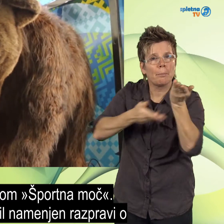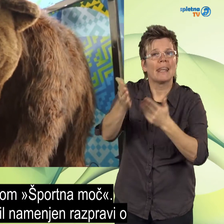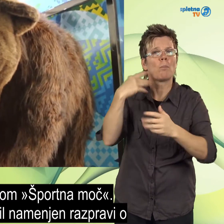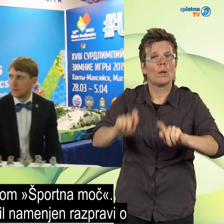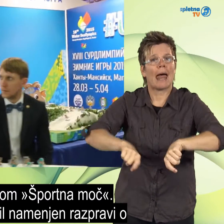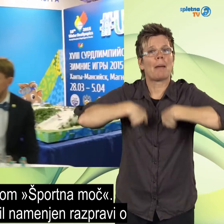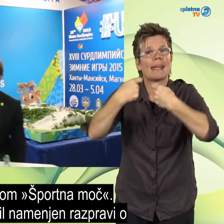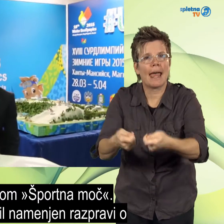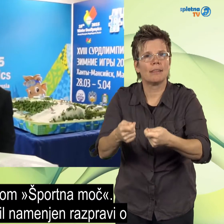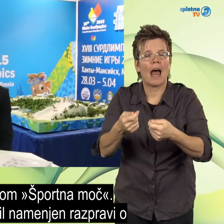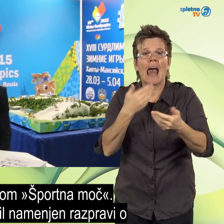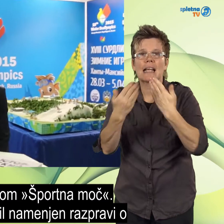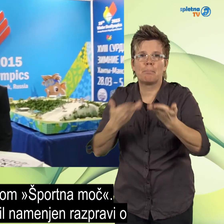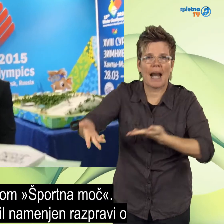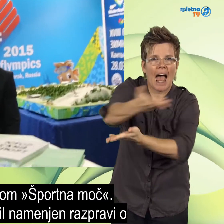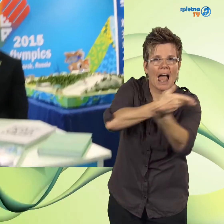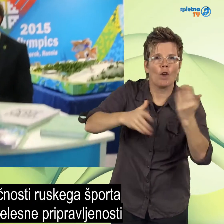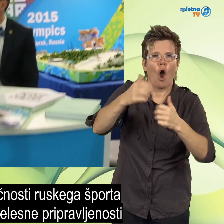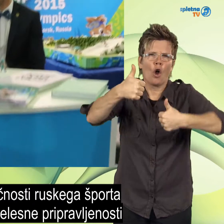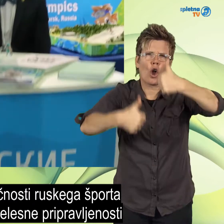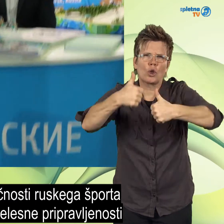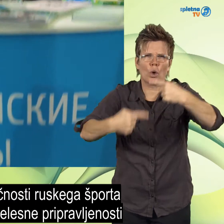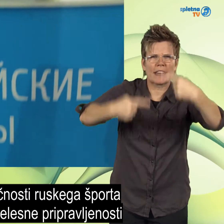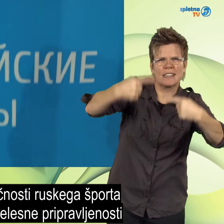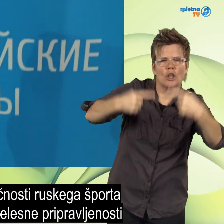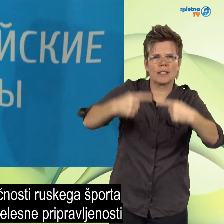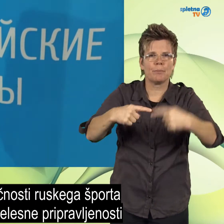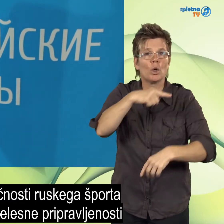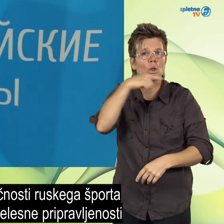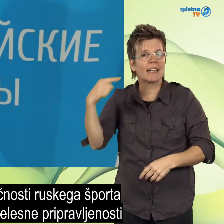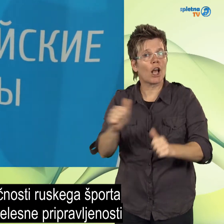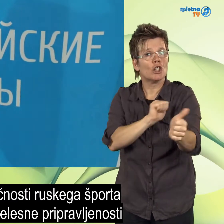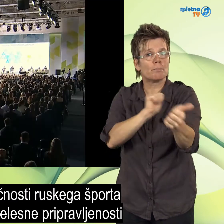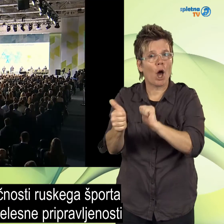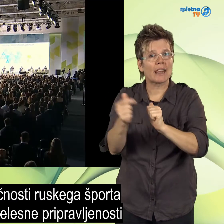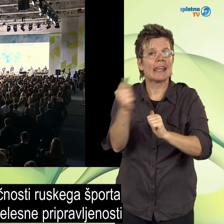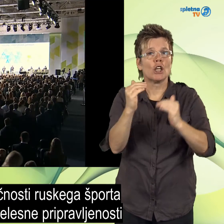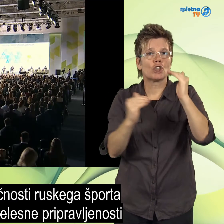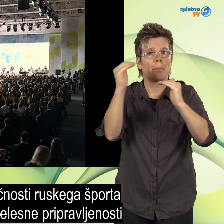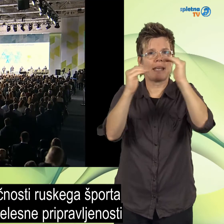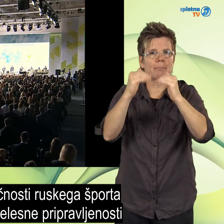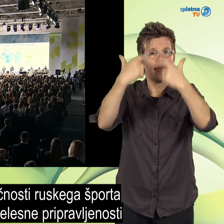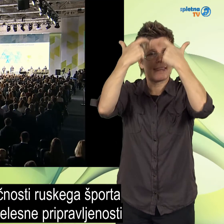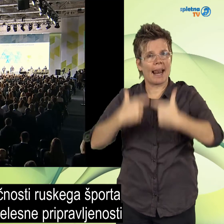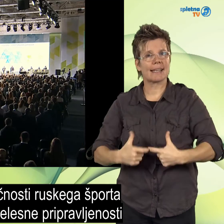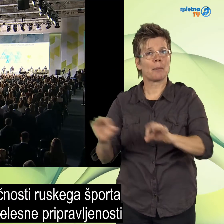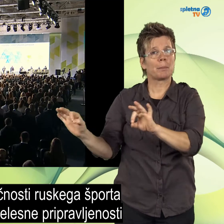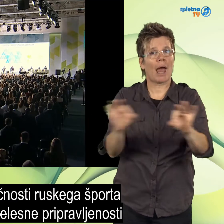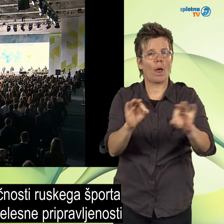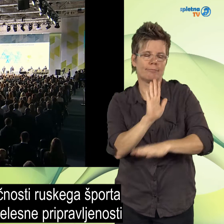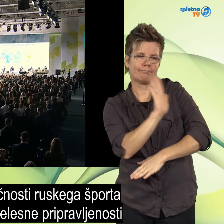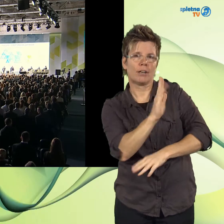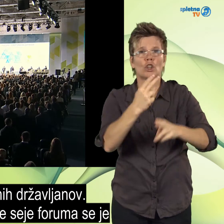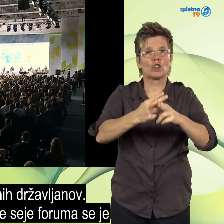Forum je bil namenjen razpravi o konkurenčnosti ruskega športa in stopnji telesne pripravljenosti njenih